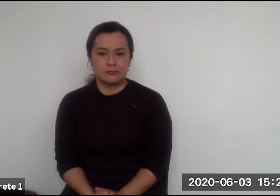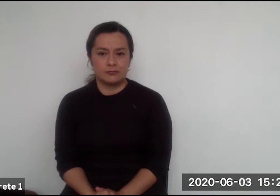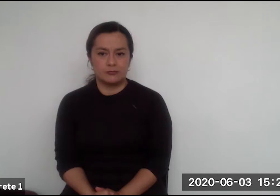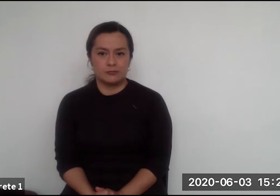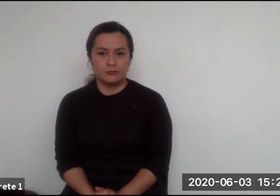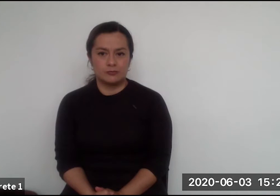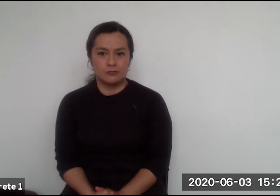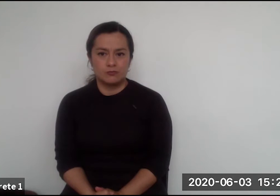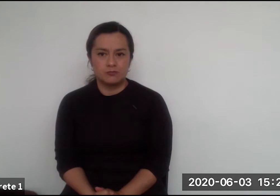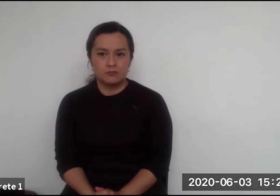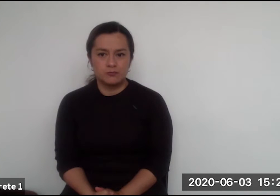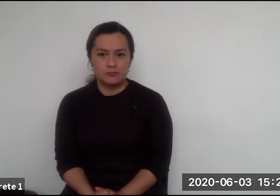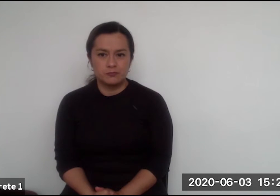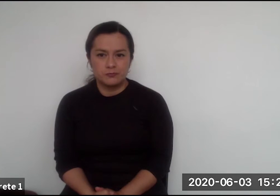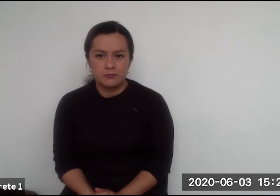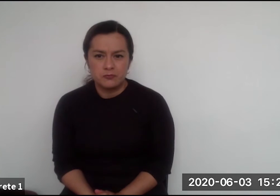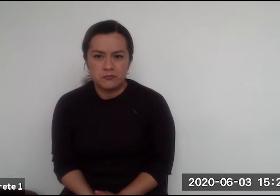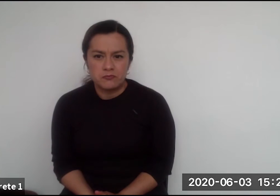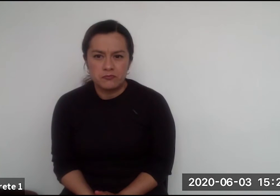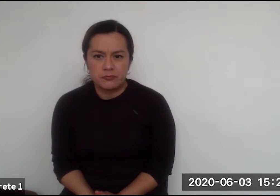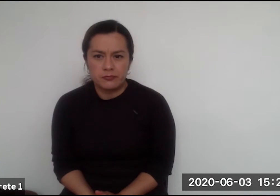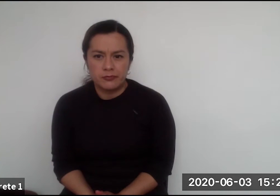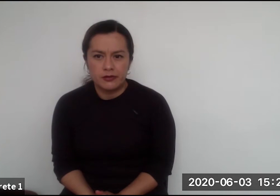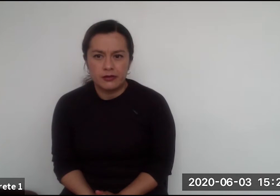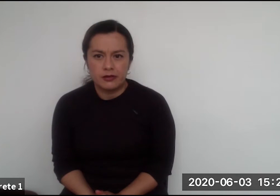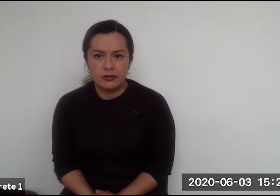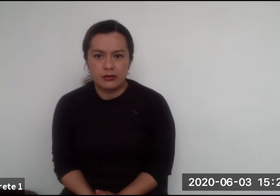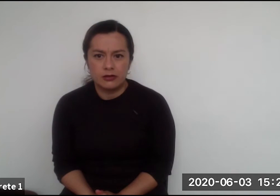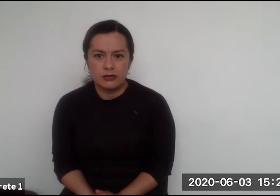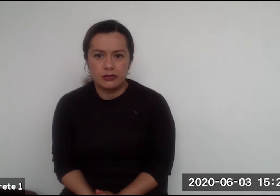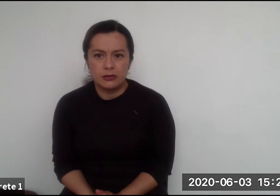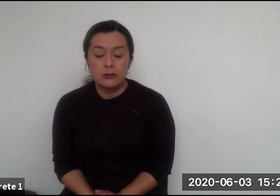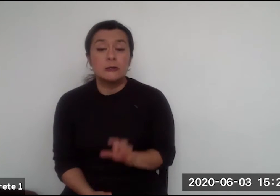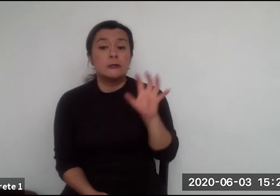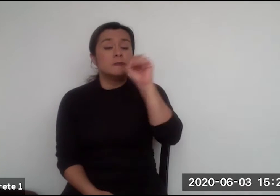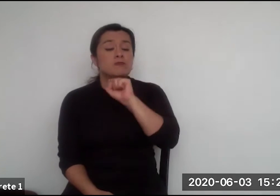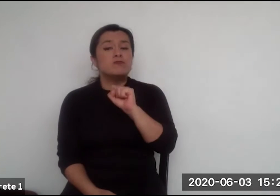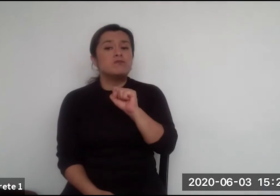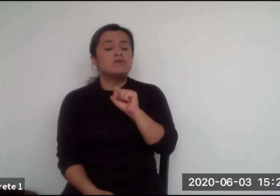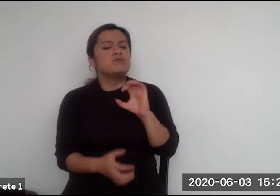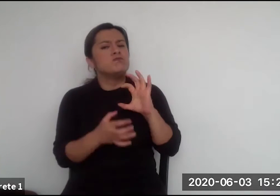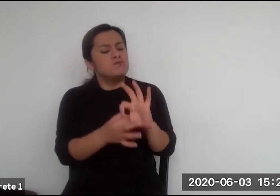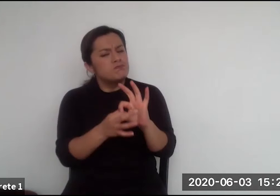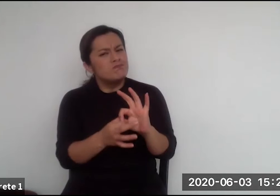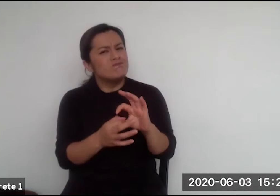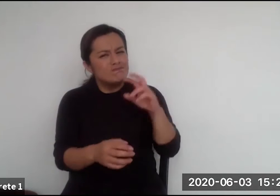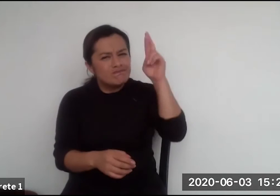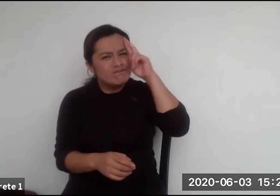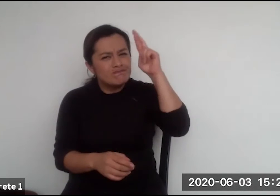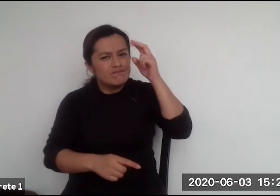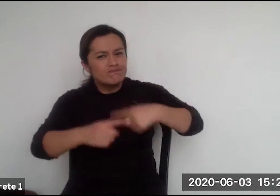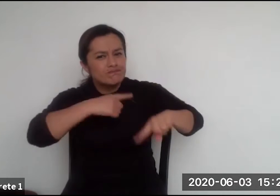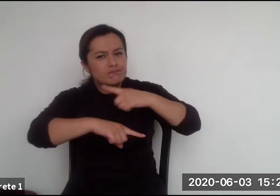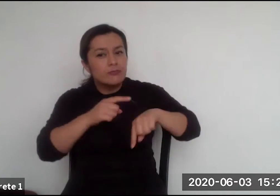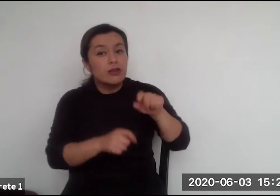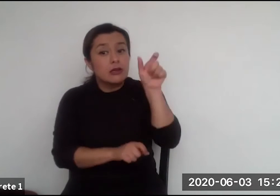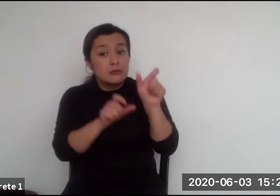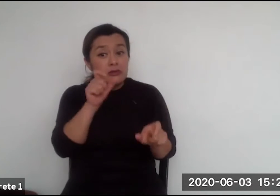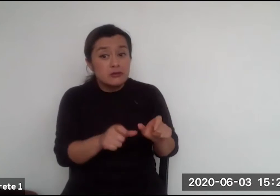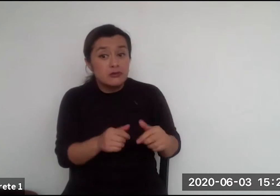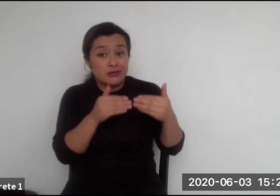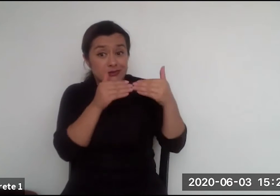nesse âmbito dessas ansiedades de falar sobre epidemia, mas tentando também dar um panorama